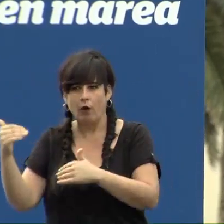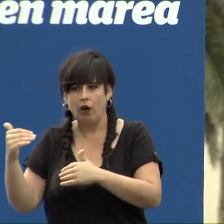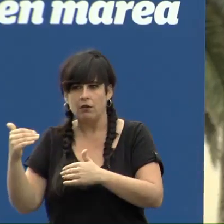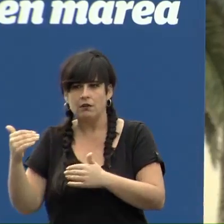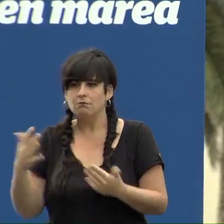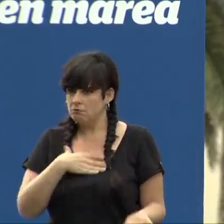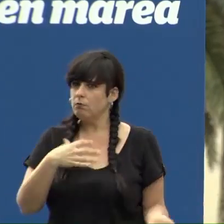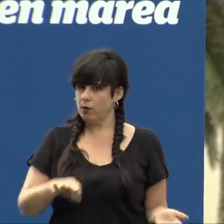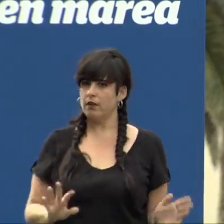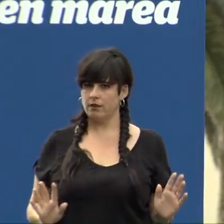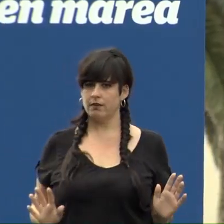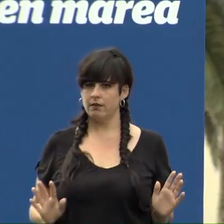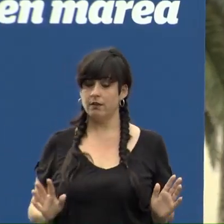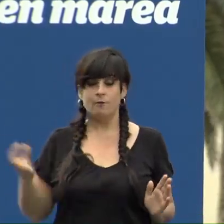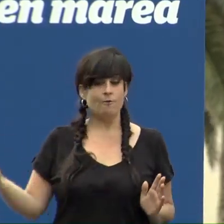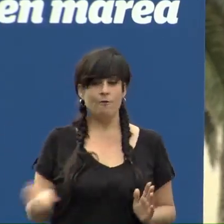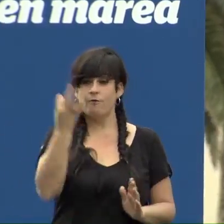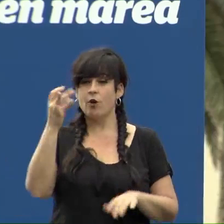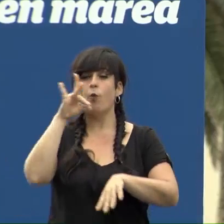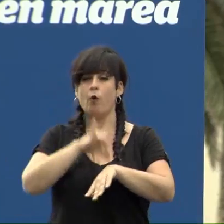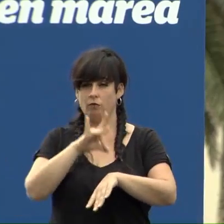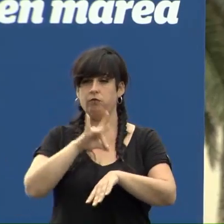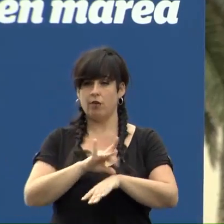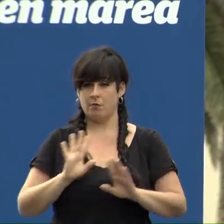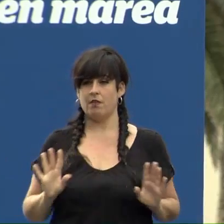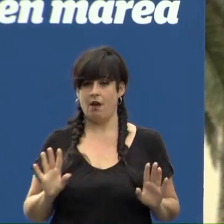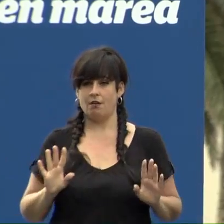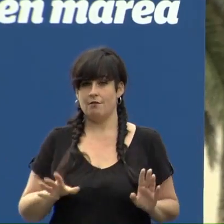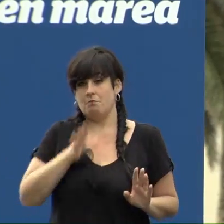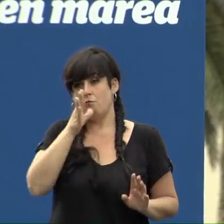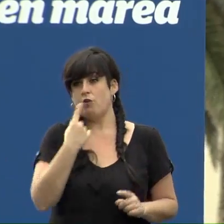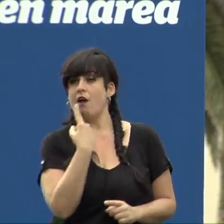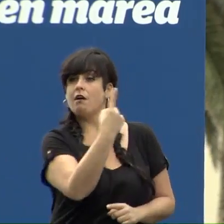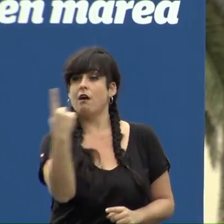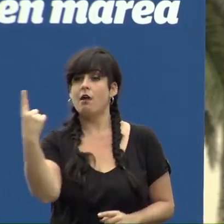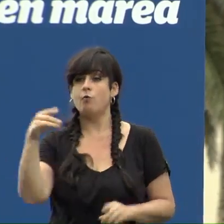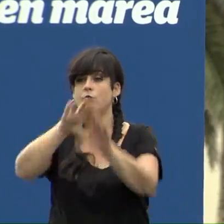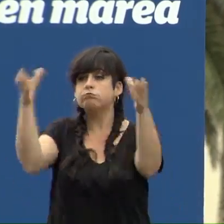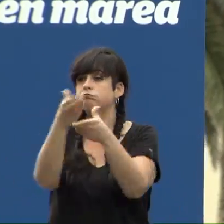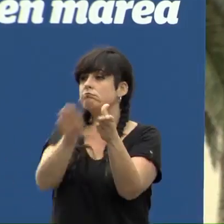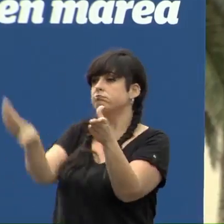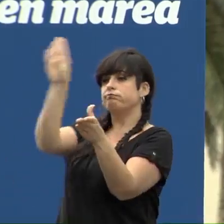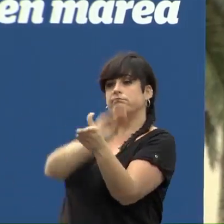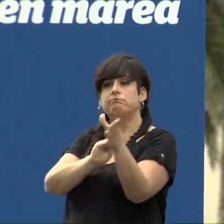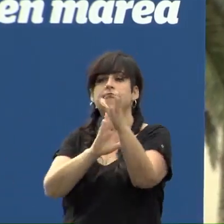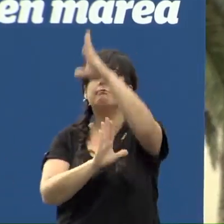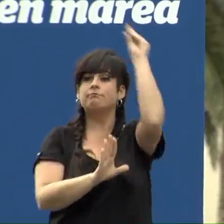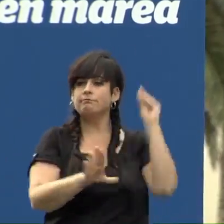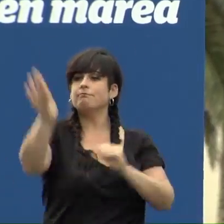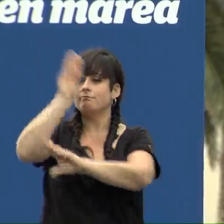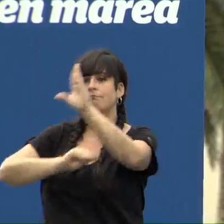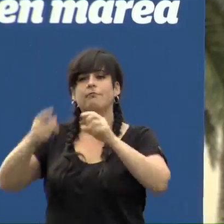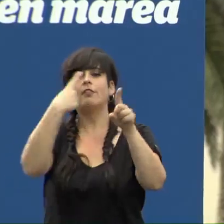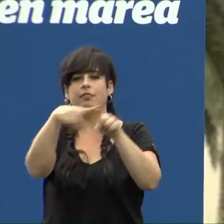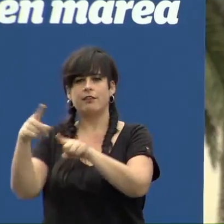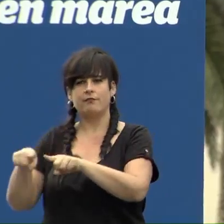seguramente formarían parte da patoloxía. Eso que che ten as percepcións. Cada quen ten a súa percepción do mundo, das cousas que acontecen.